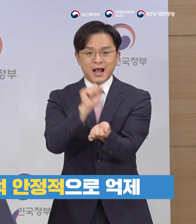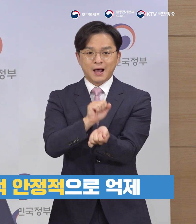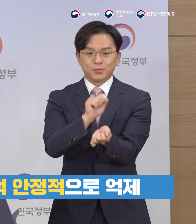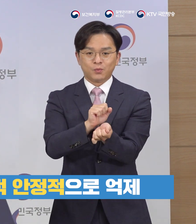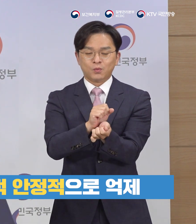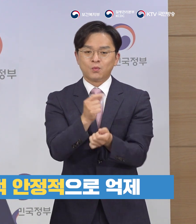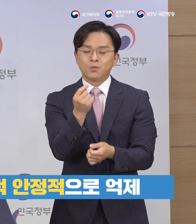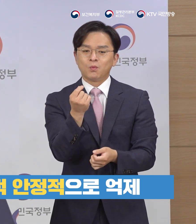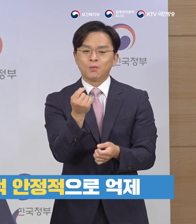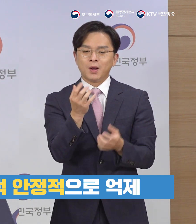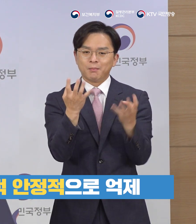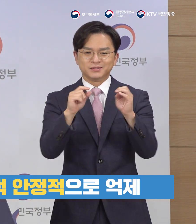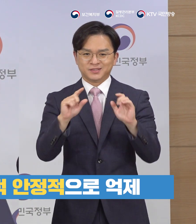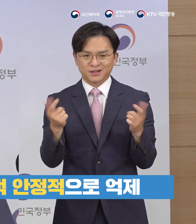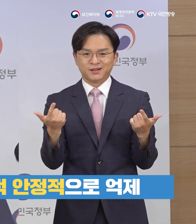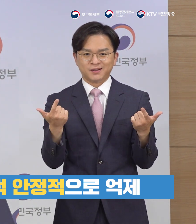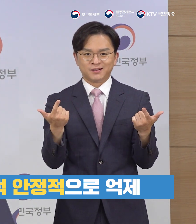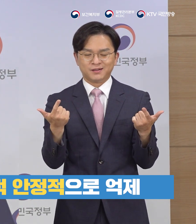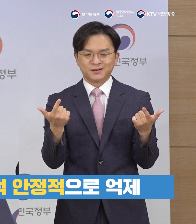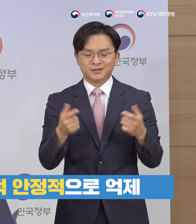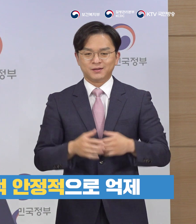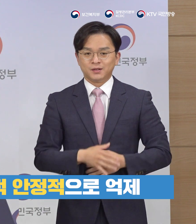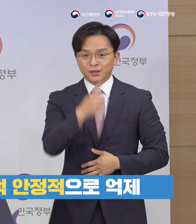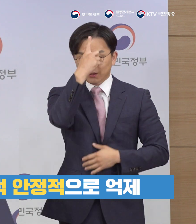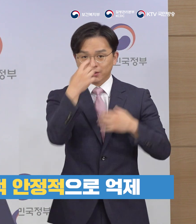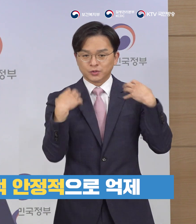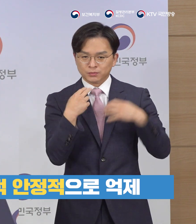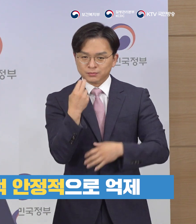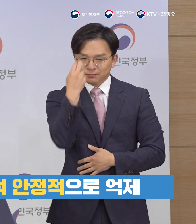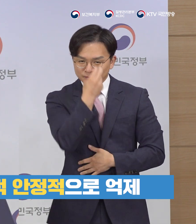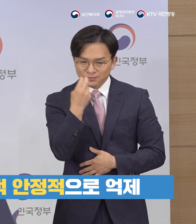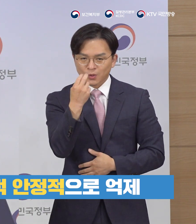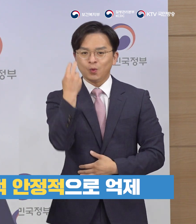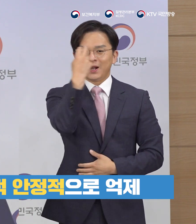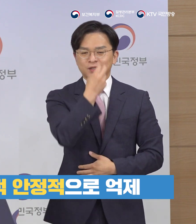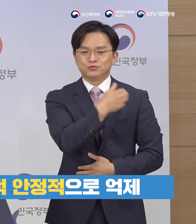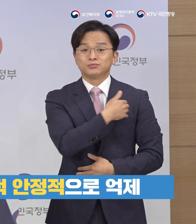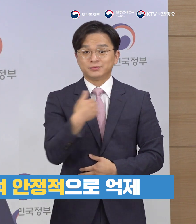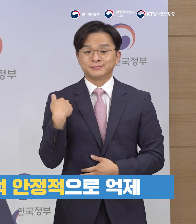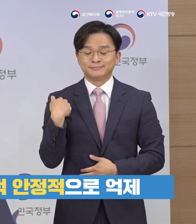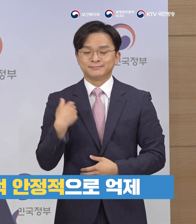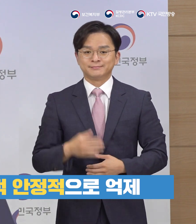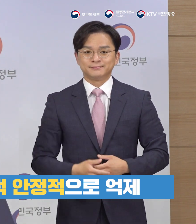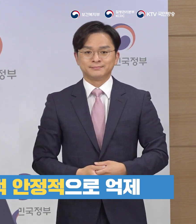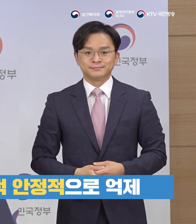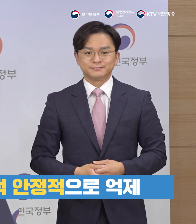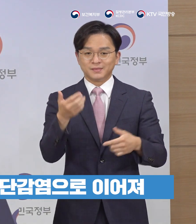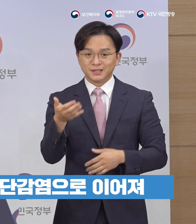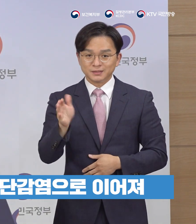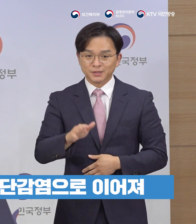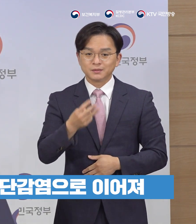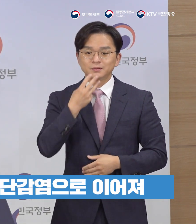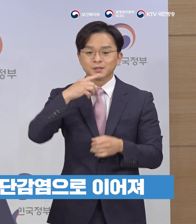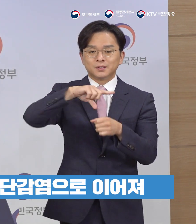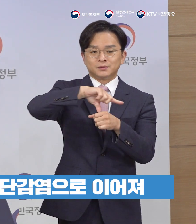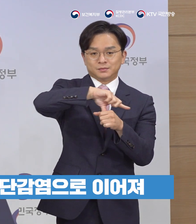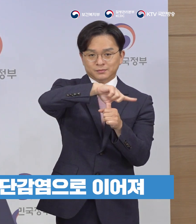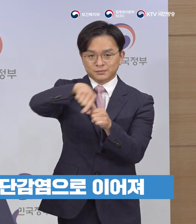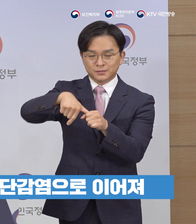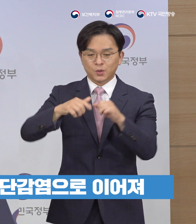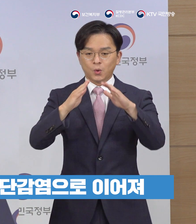비교적 안정적으로 억제하며 방역망의 통제력을 회복하고 있는 상황으로 분석됩니다.